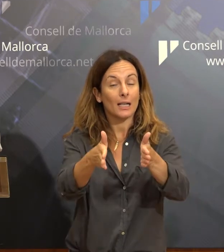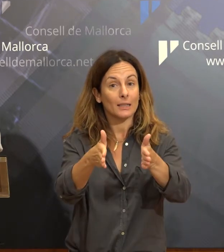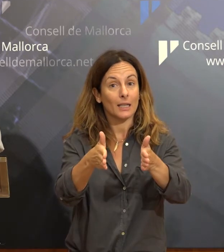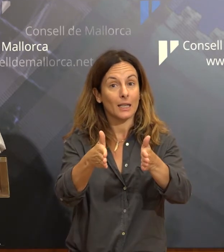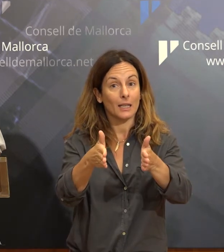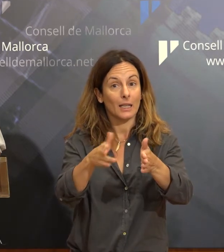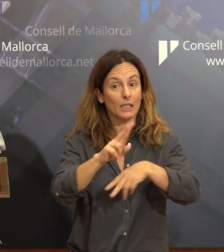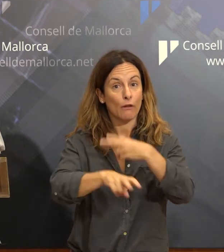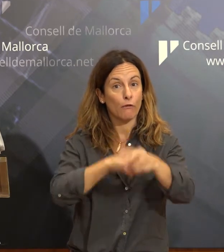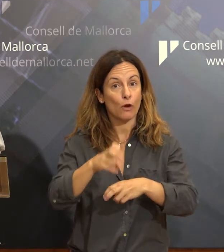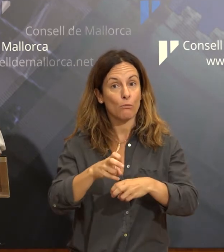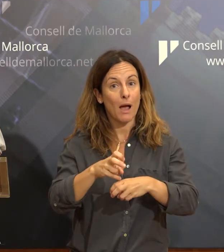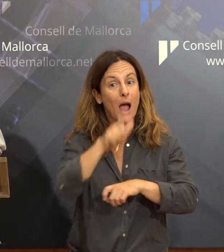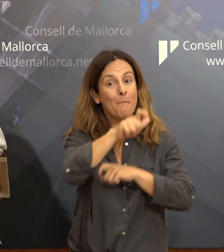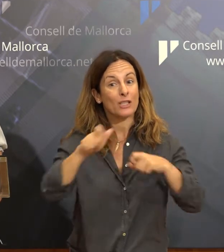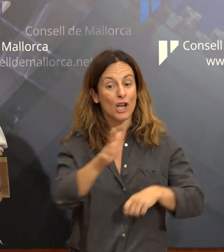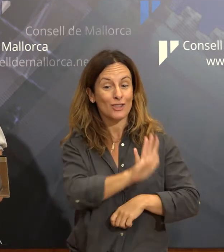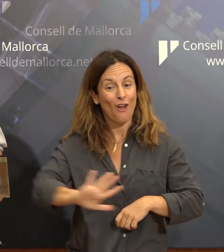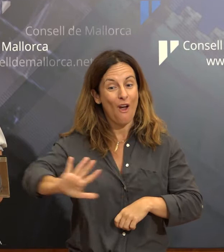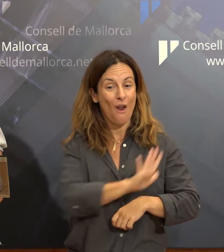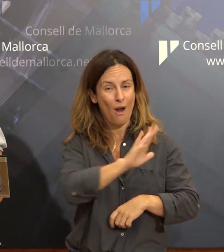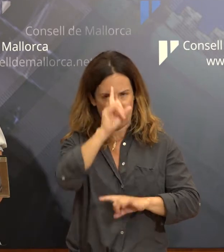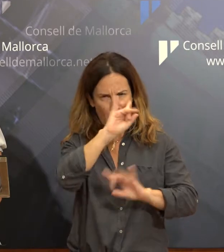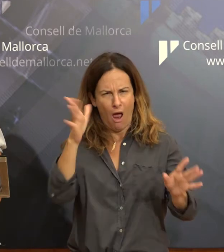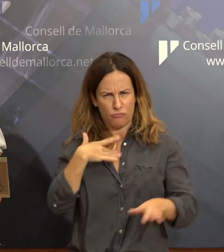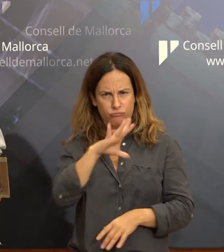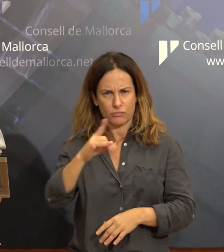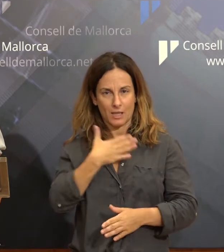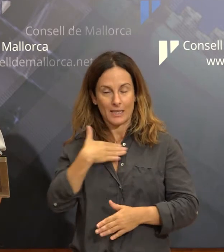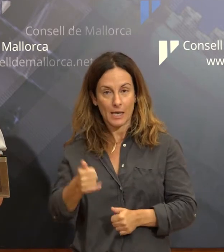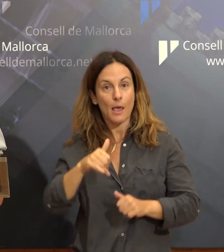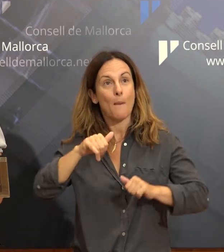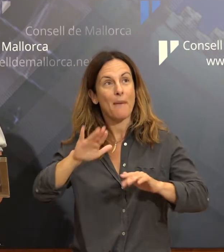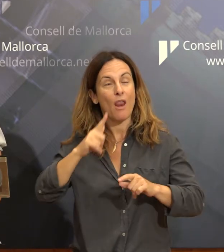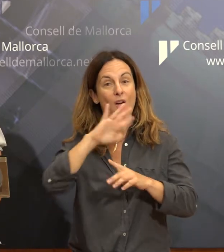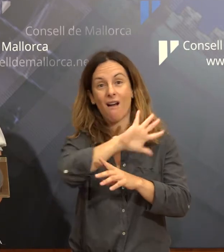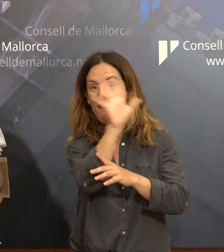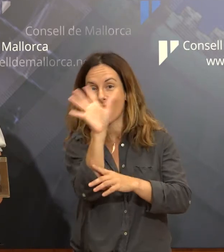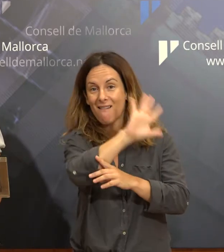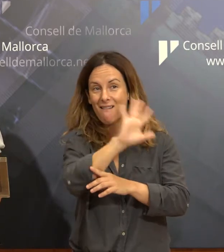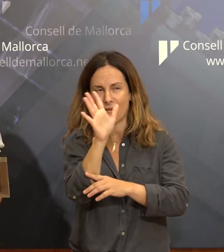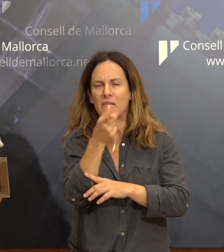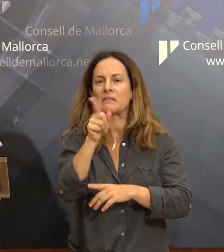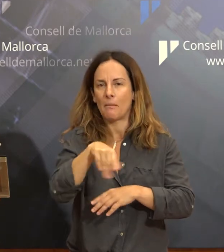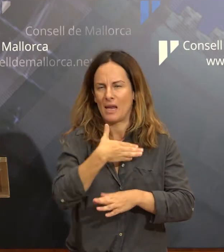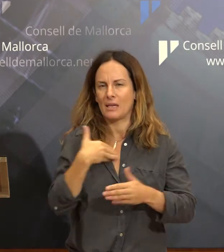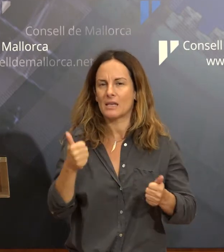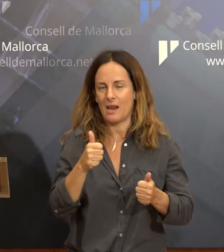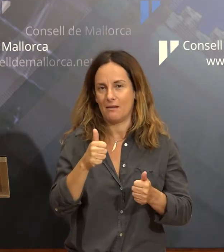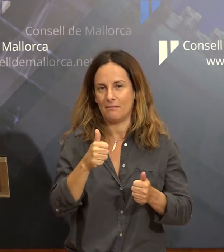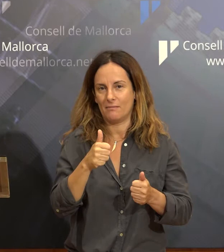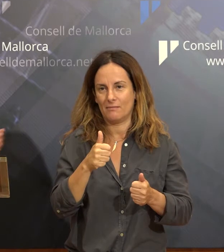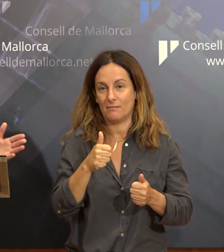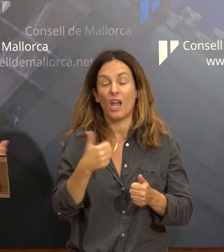comarca del Migjorn. La comarca del Migjorn té un suport més elevat que a la resta de Mallorca, precisament perquè és la comarca